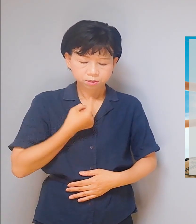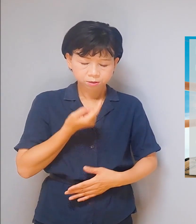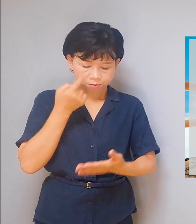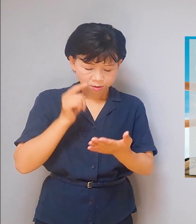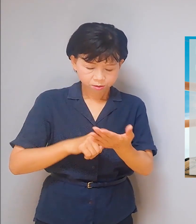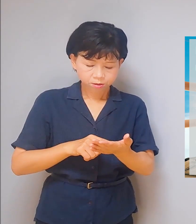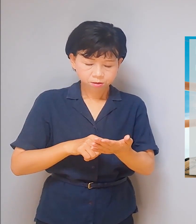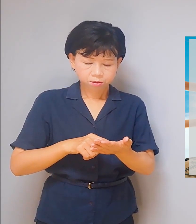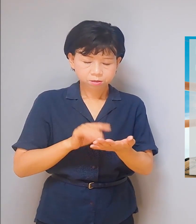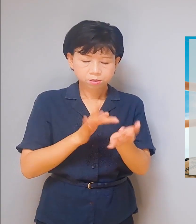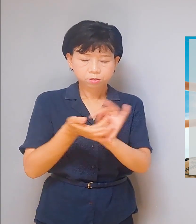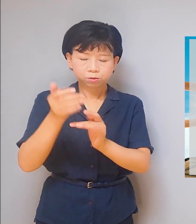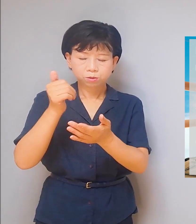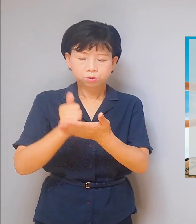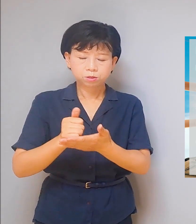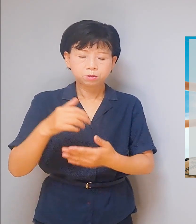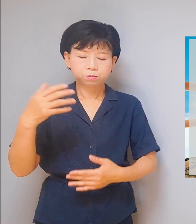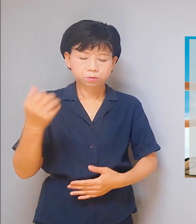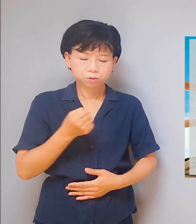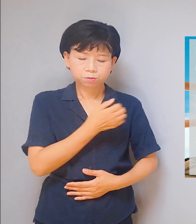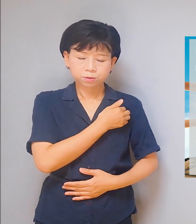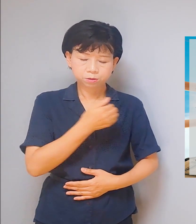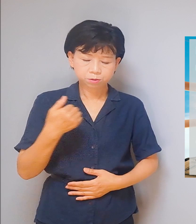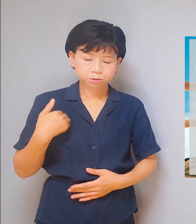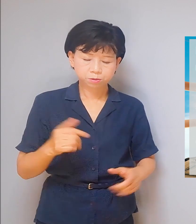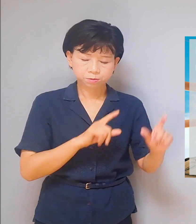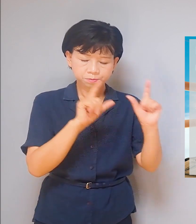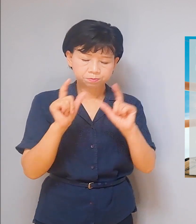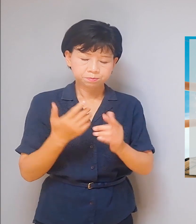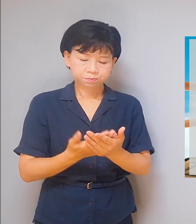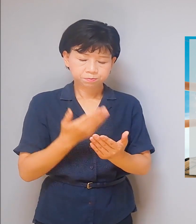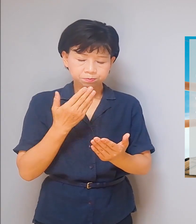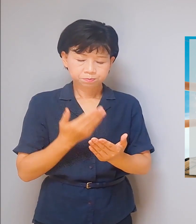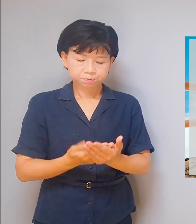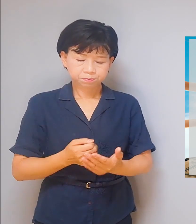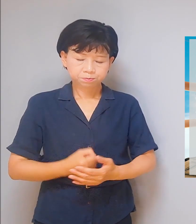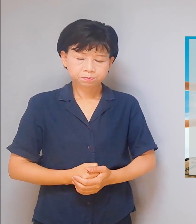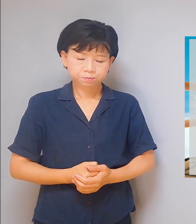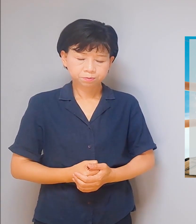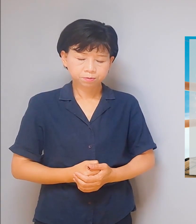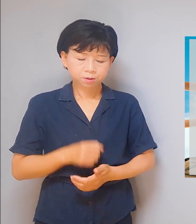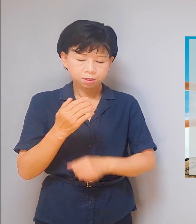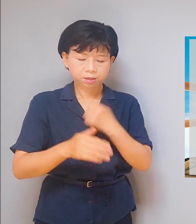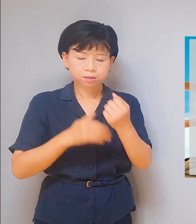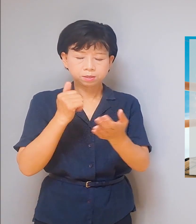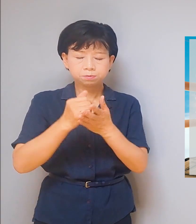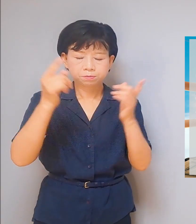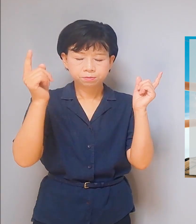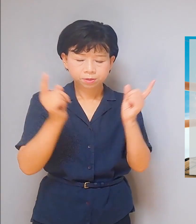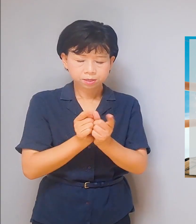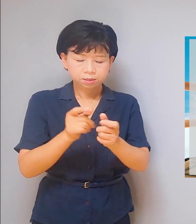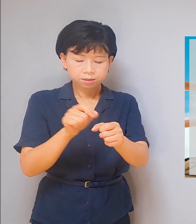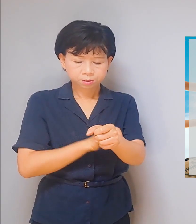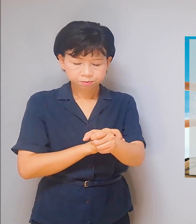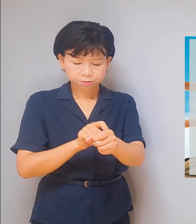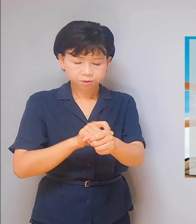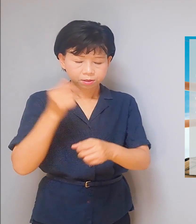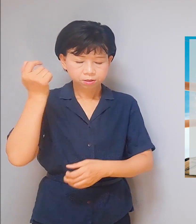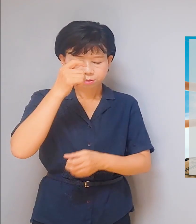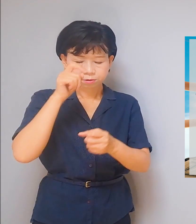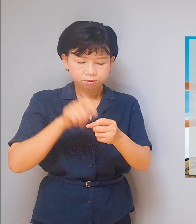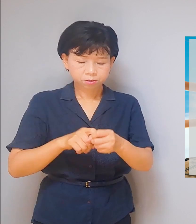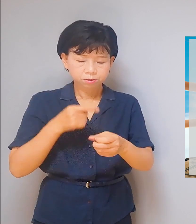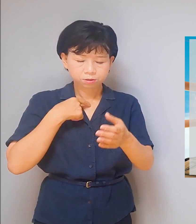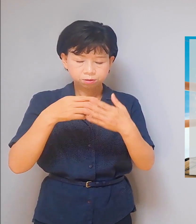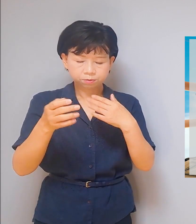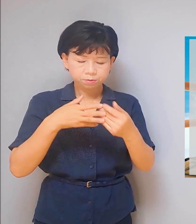하시고 예수님으로 만족하는 삶을 살게 하옵소서. 하나님을 만나는 특별한 영적